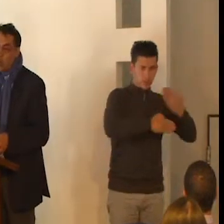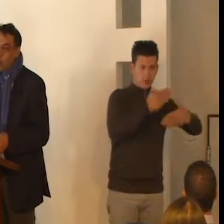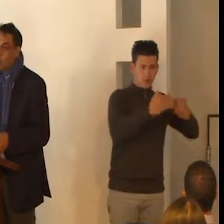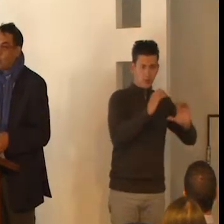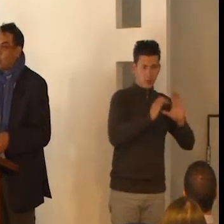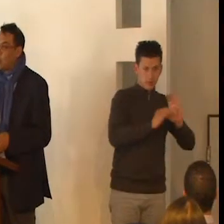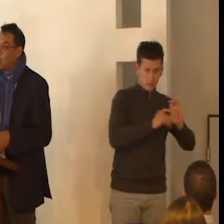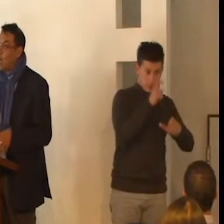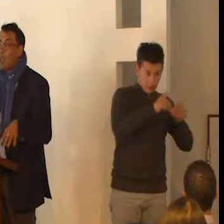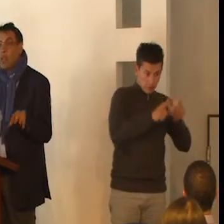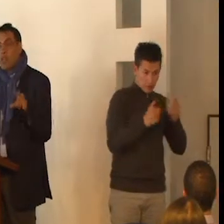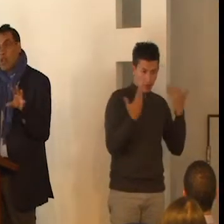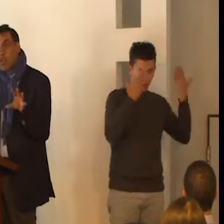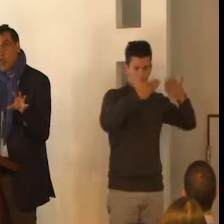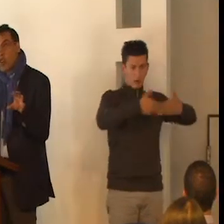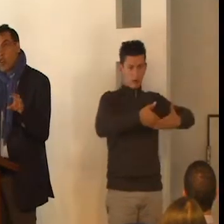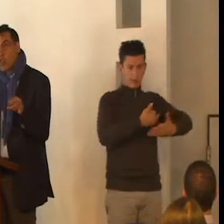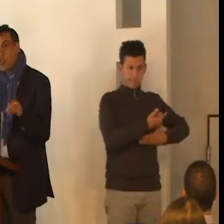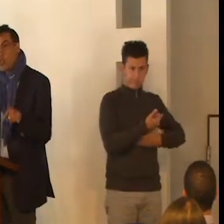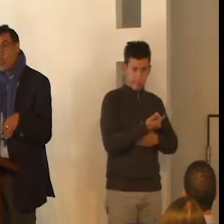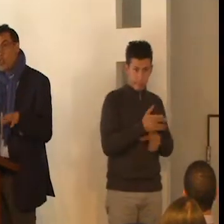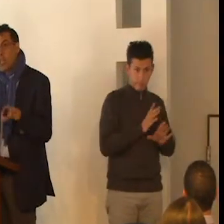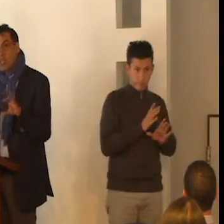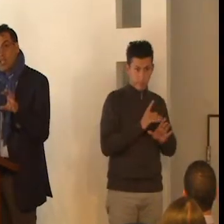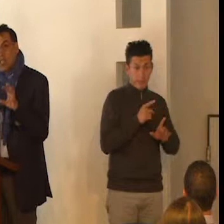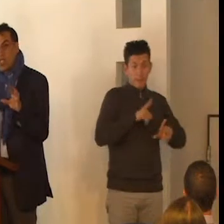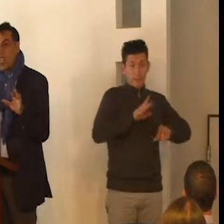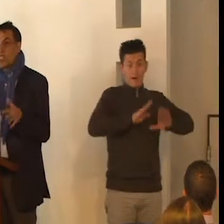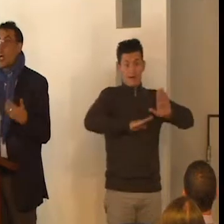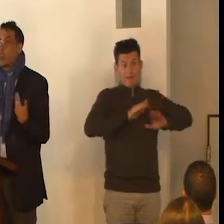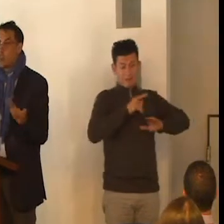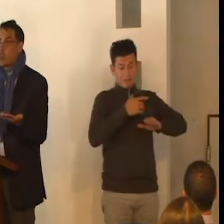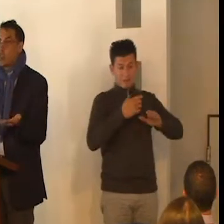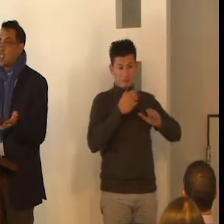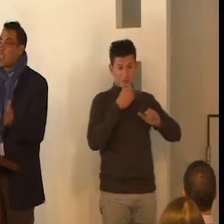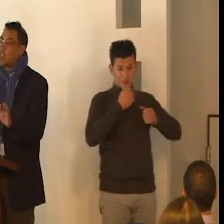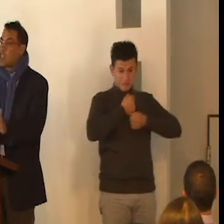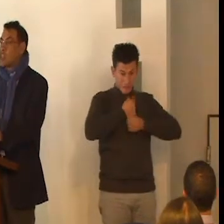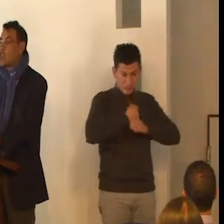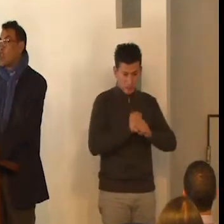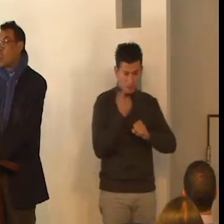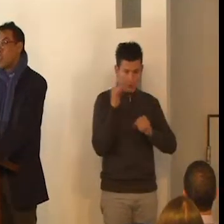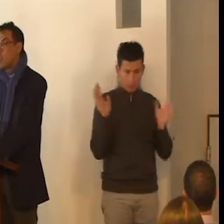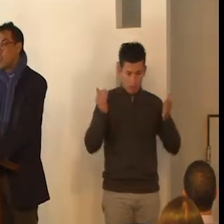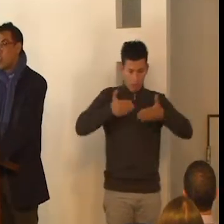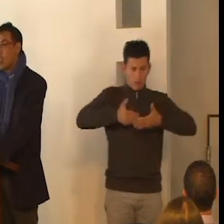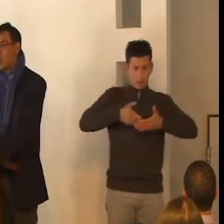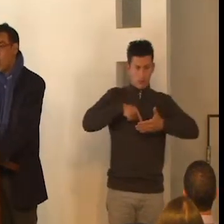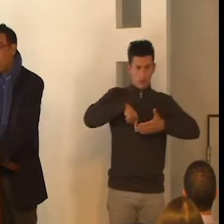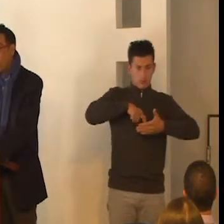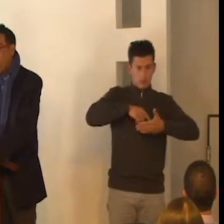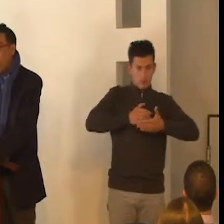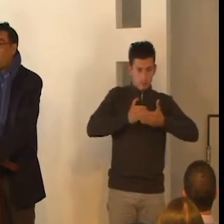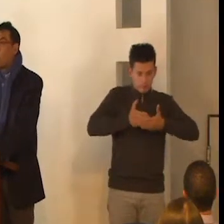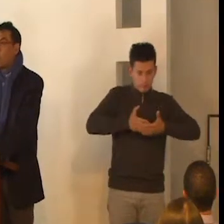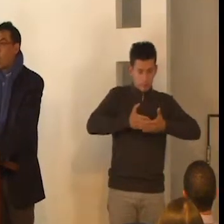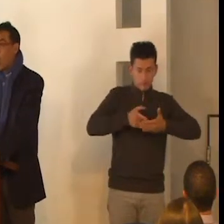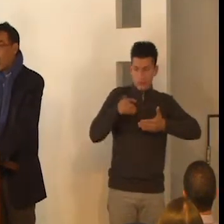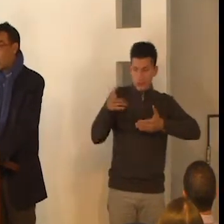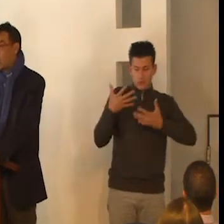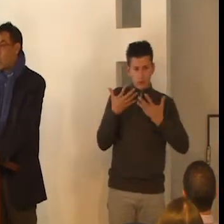comunicativos en las personas con discapacidad, pero esos esfuerzos muchas veces están aislados. Entonces, la intención que nos animó